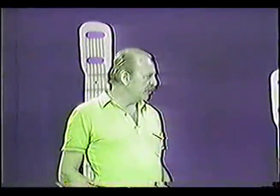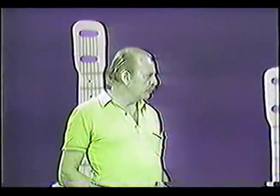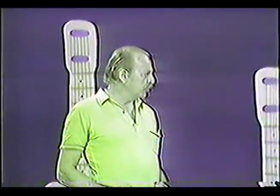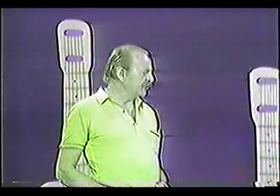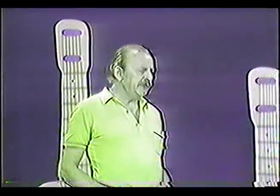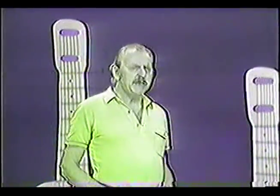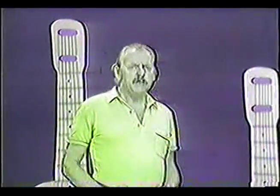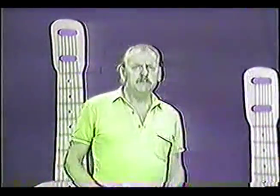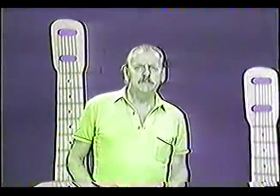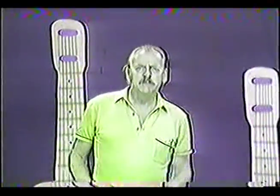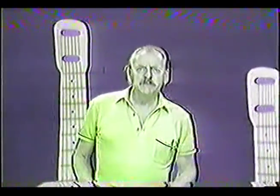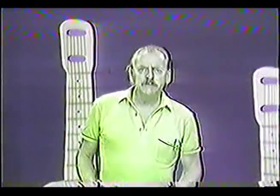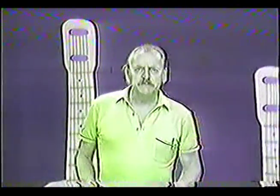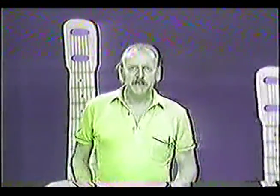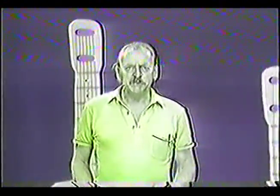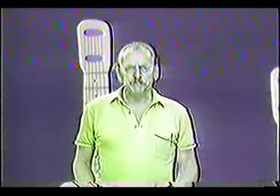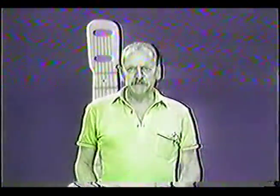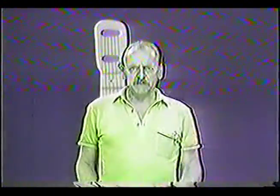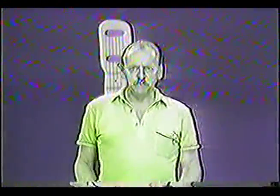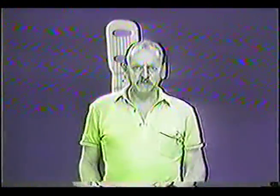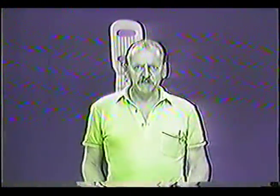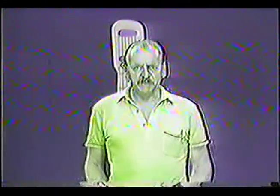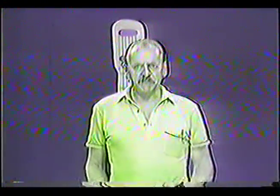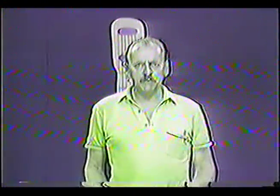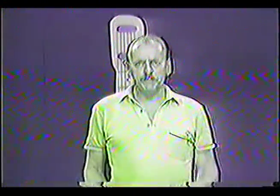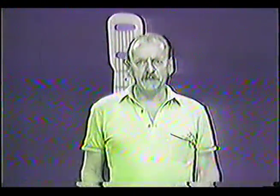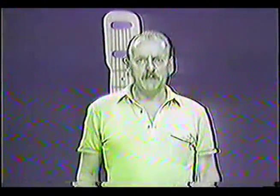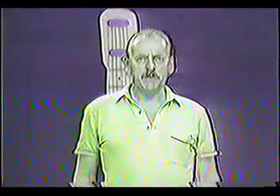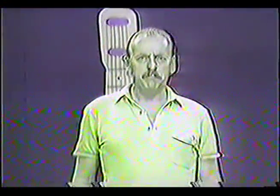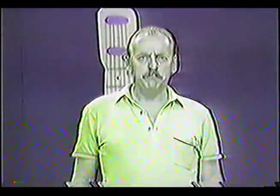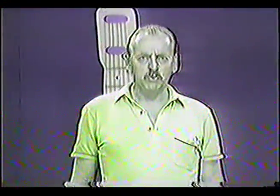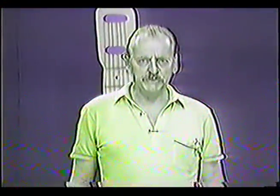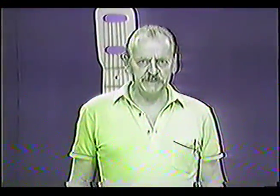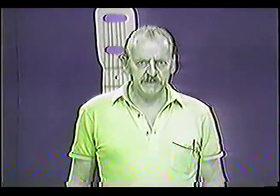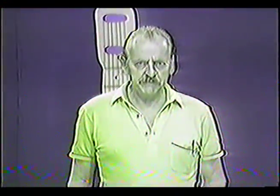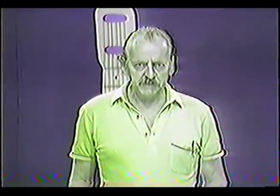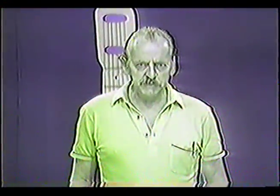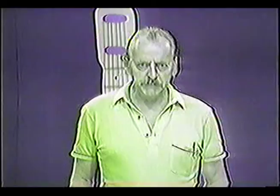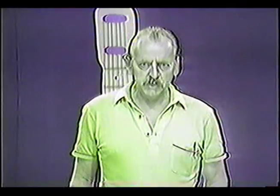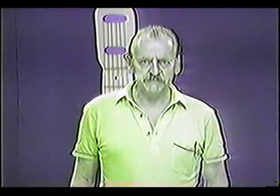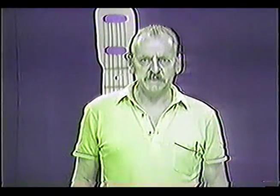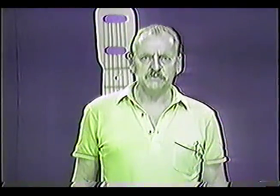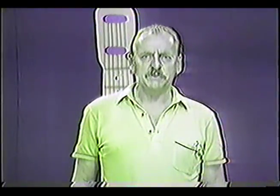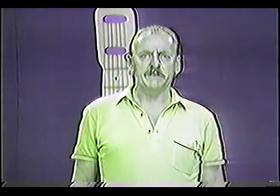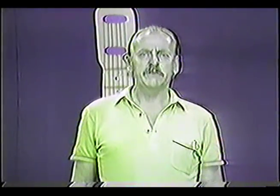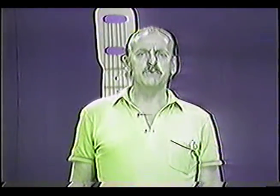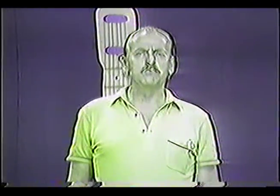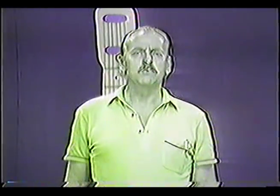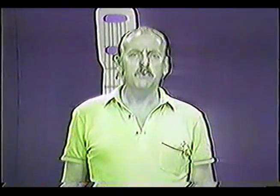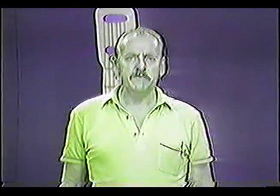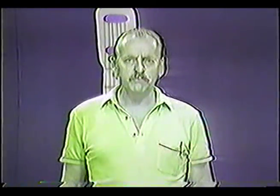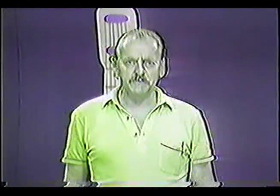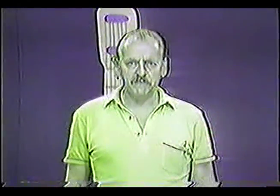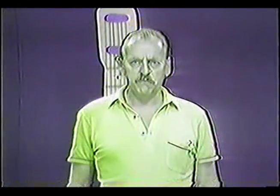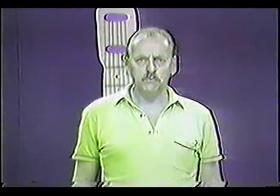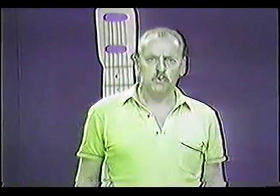Edinho, bom dia. Telespectadores da TV Uberaba, bom dia e feliz 1981. O assunto é